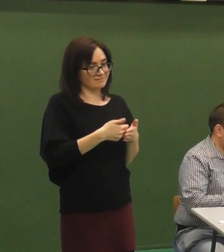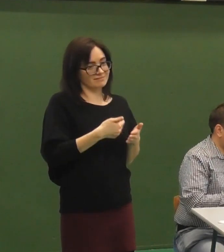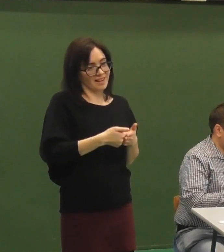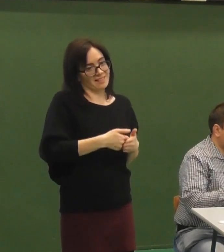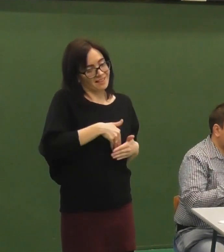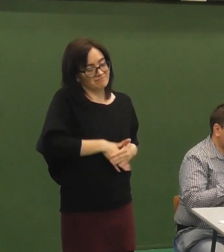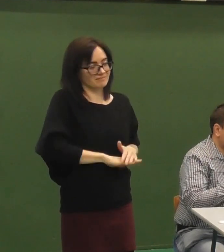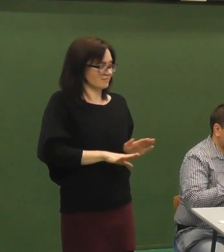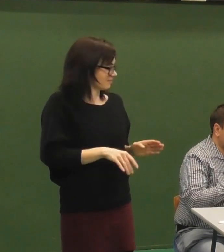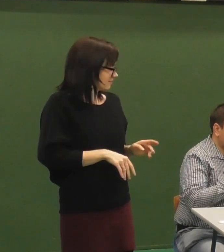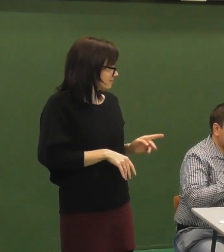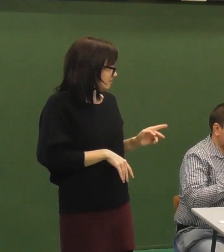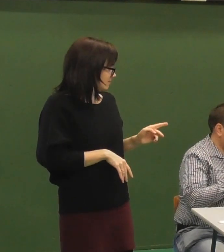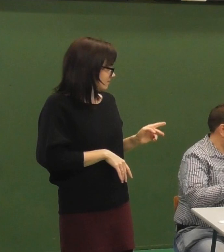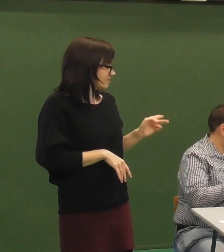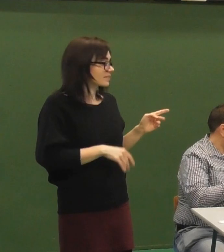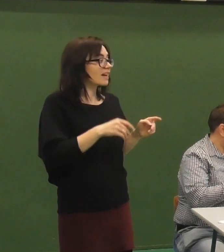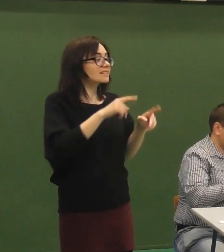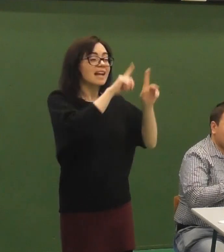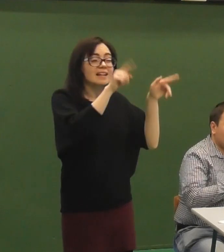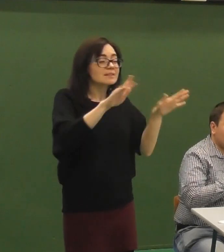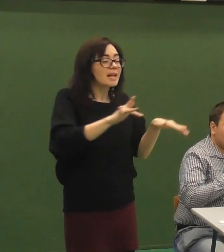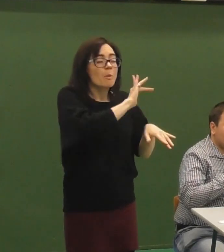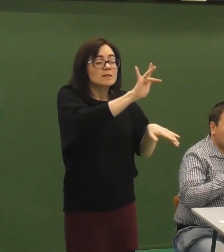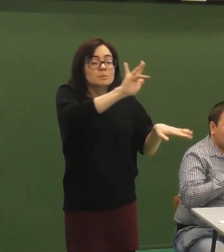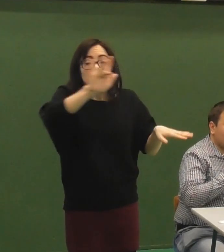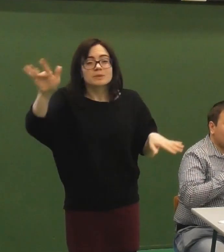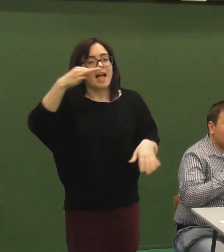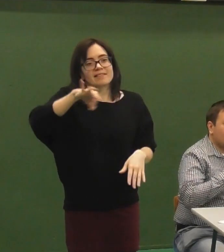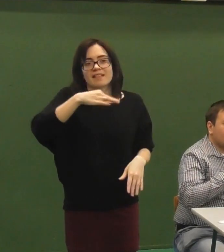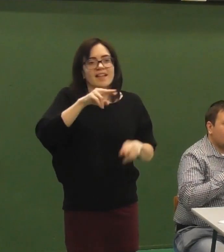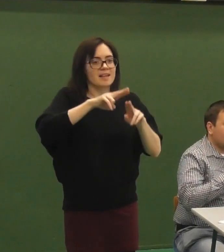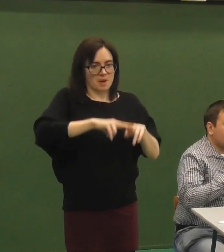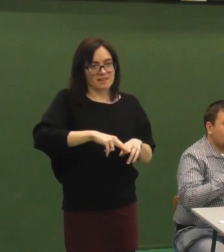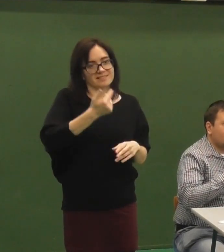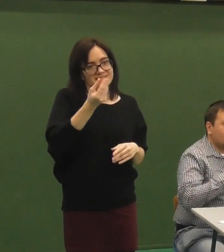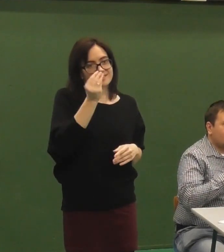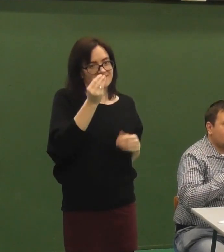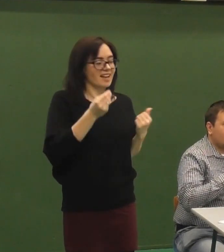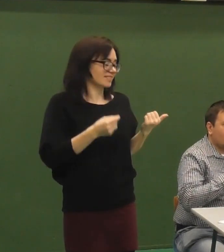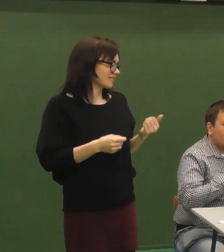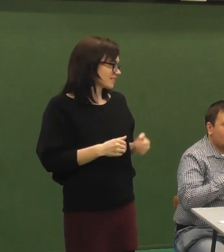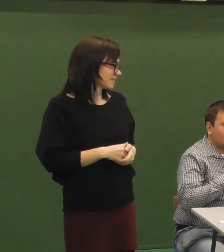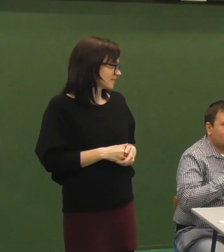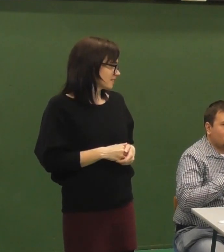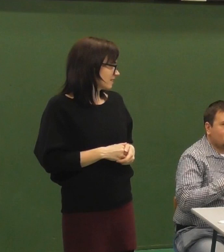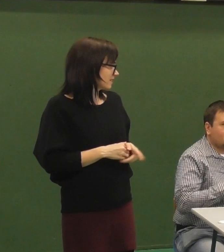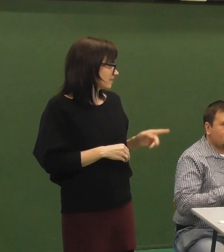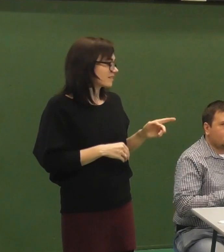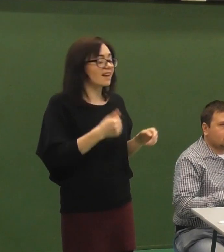Az üres szekrényekben csak ez az egy. Csak üres szekrények voltak. Halott meg. És semmi más. Nem maradt